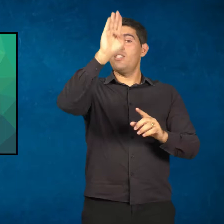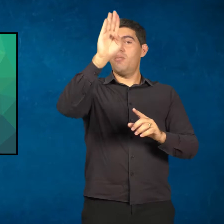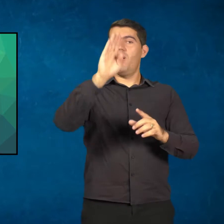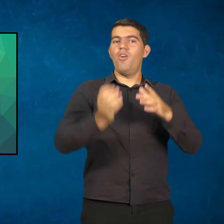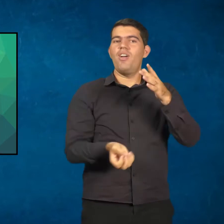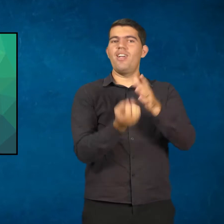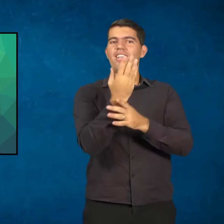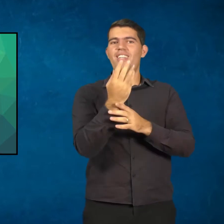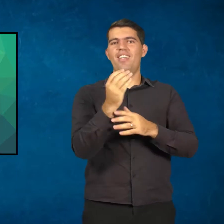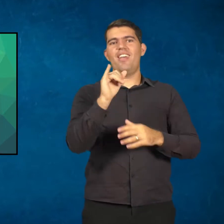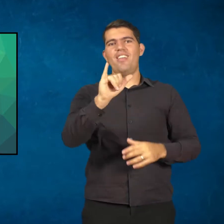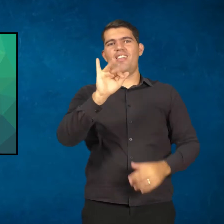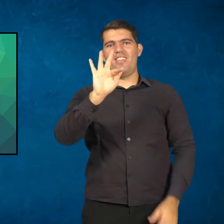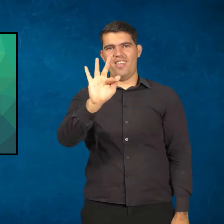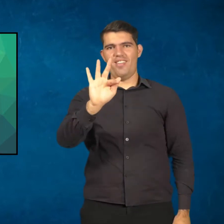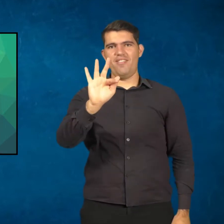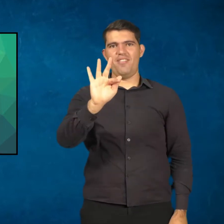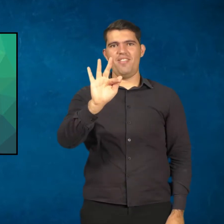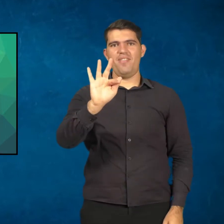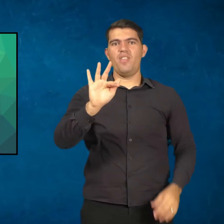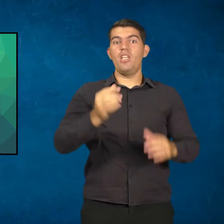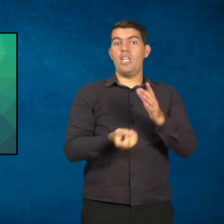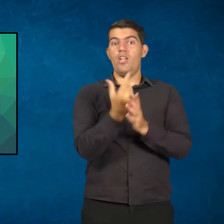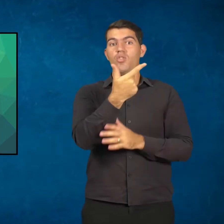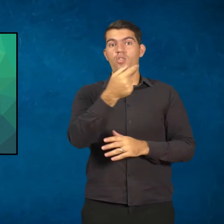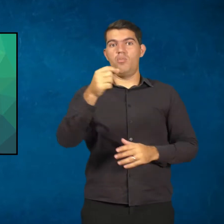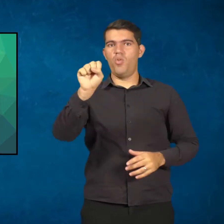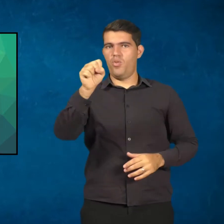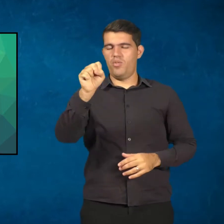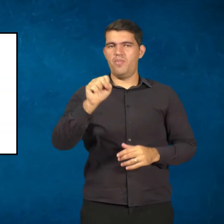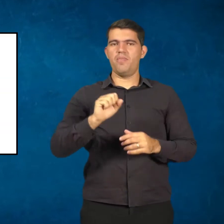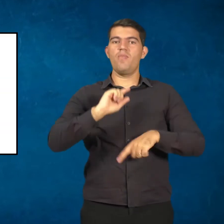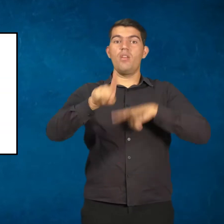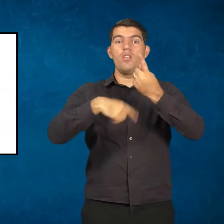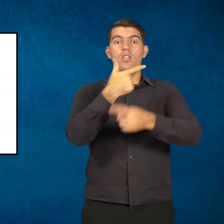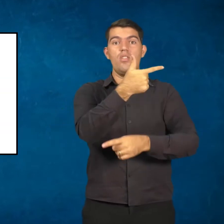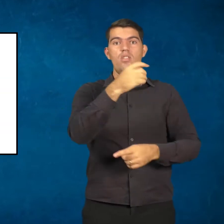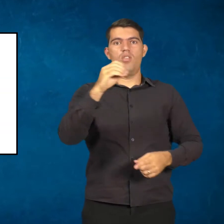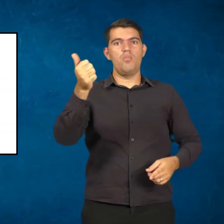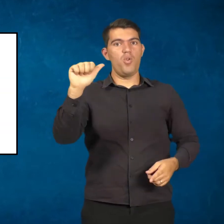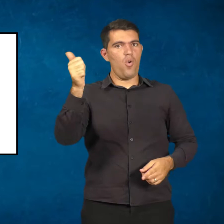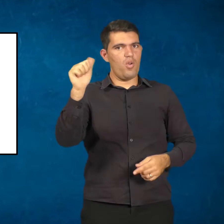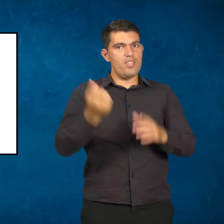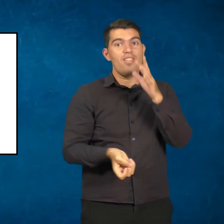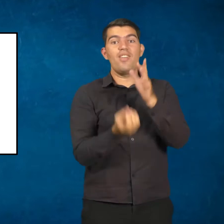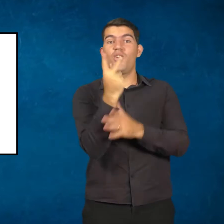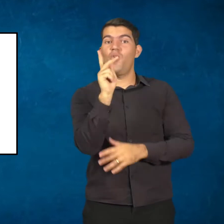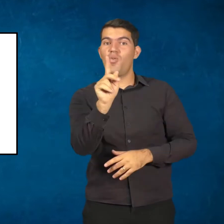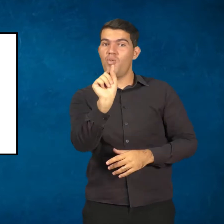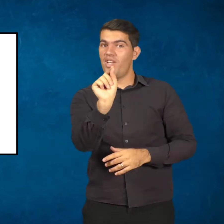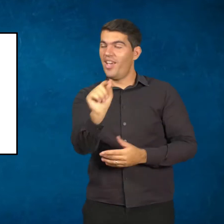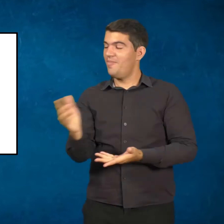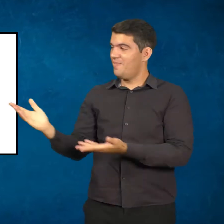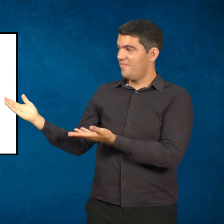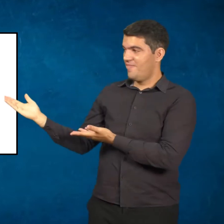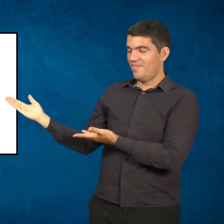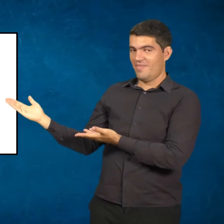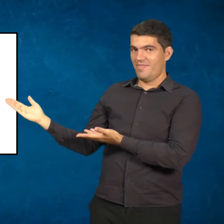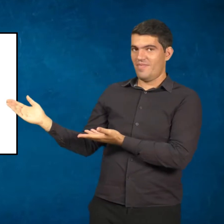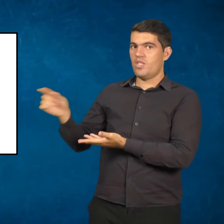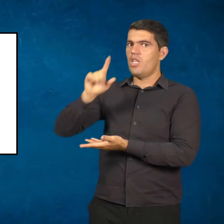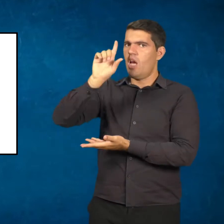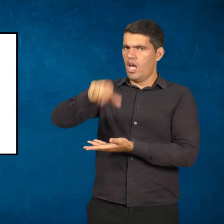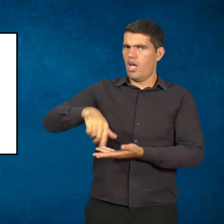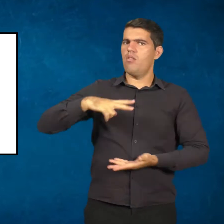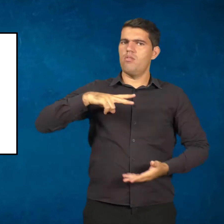federais criados em 2008. Já em 2011, ocorre a criação do Pronatec, um modelo de gestão pública de